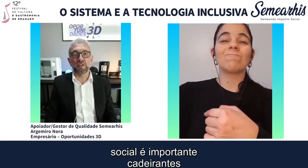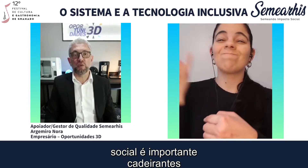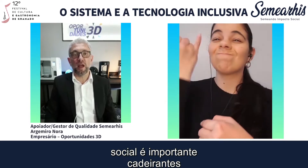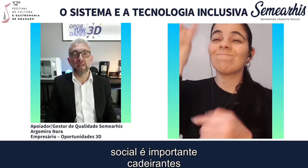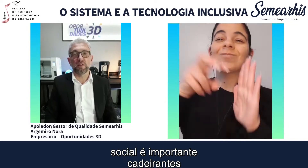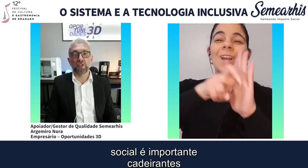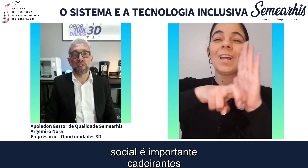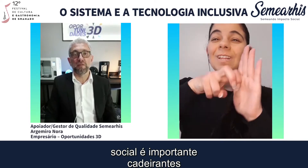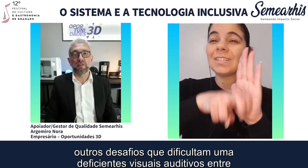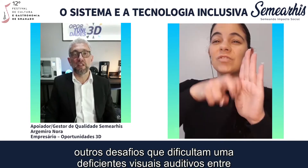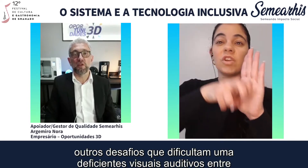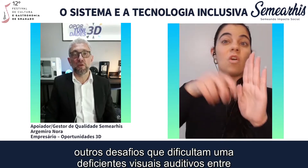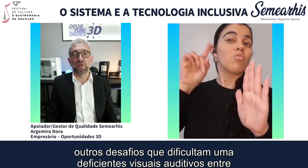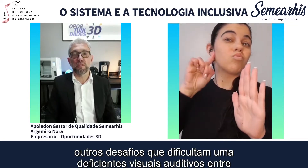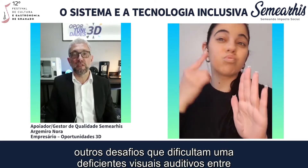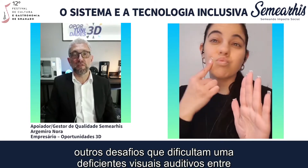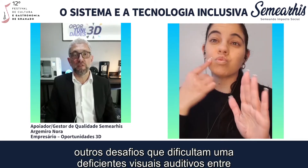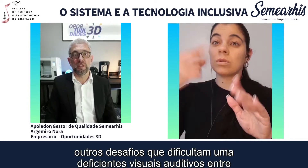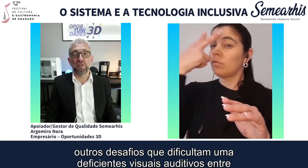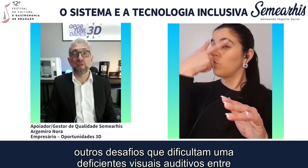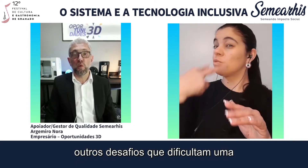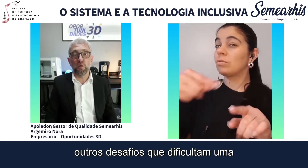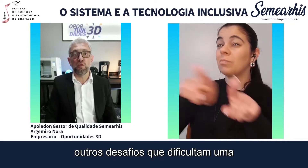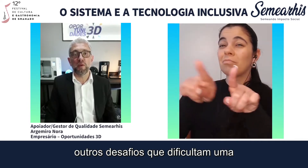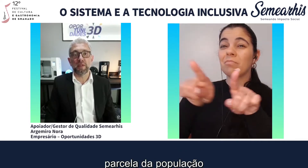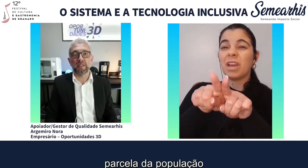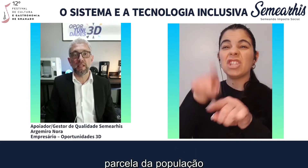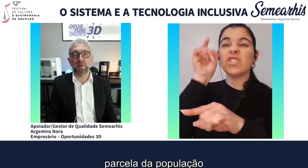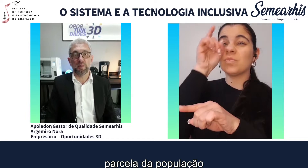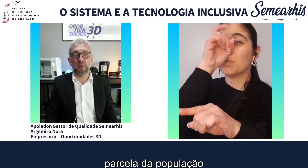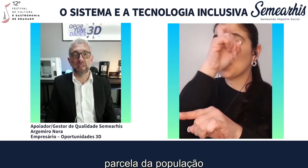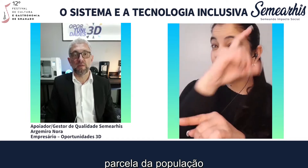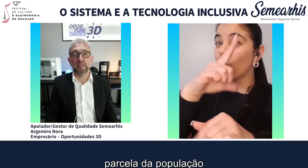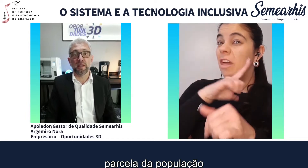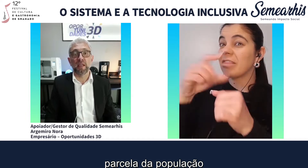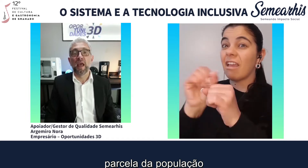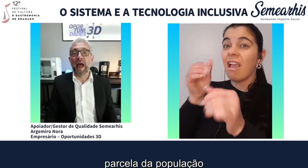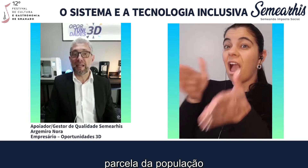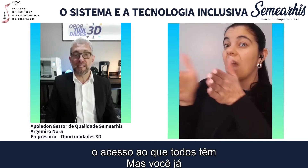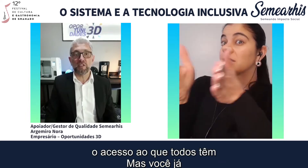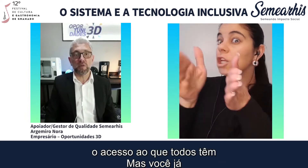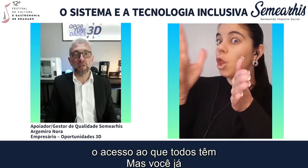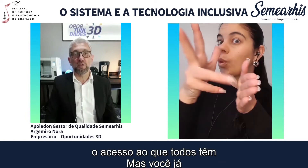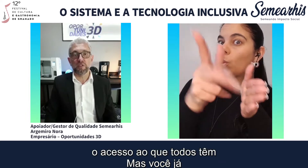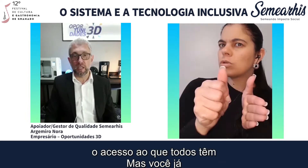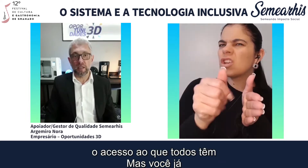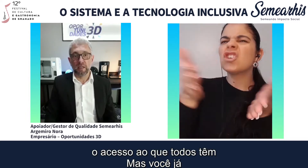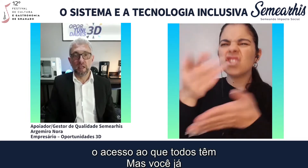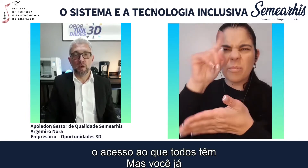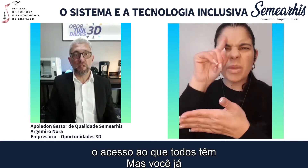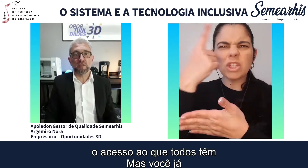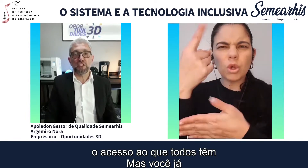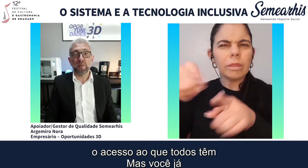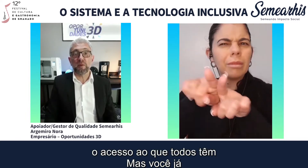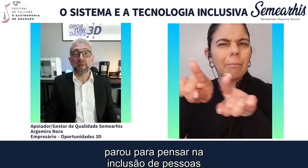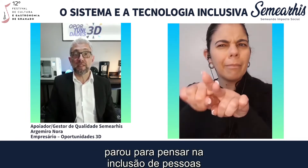deficientes visuais, auditivos, entre outros desafios que dificultam uma parcela da população a terem acesso ao que todos têm.